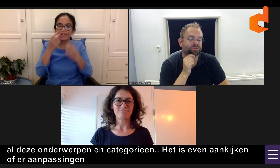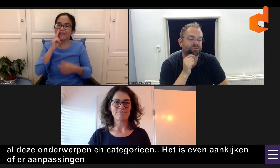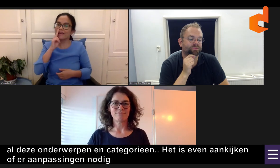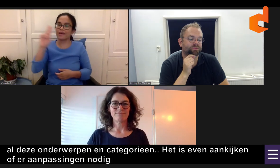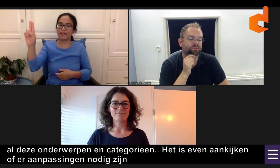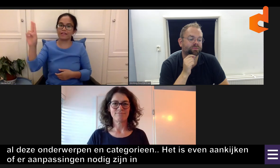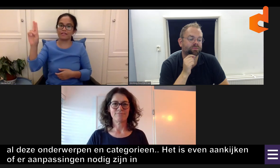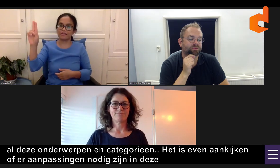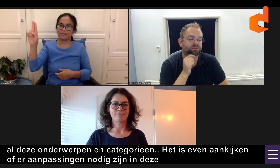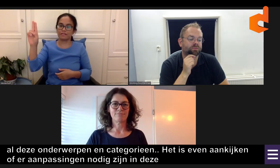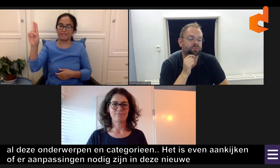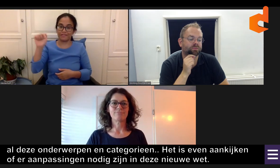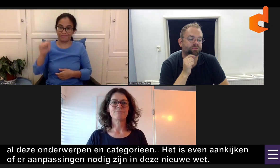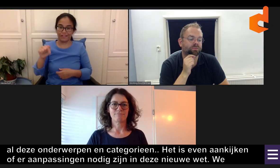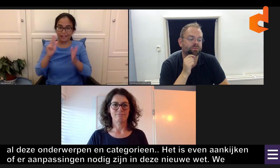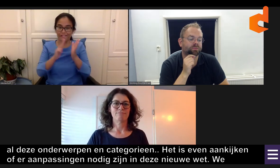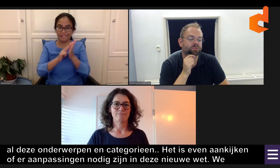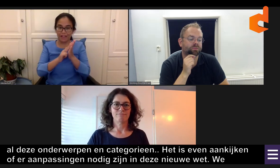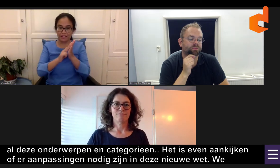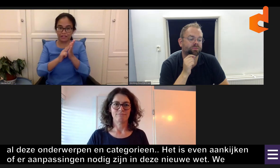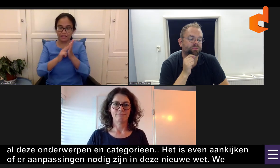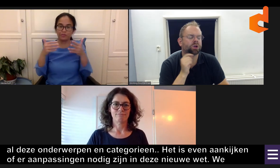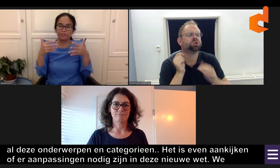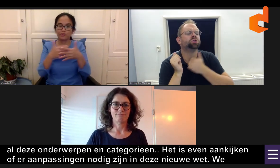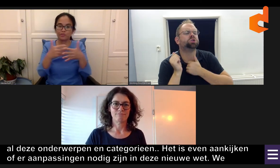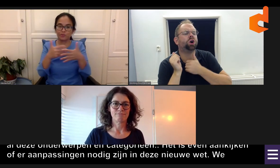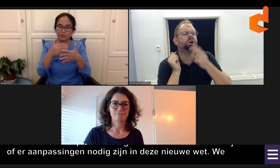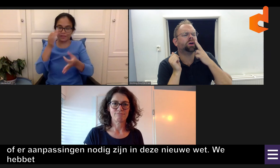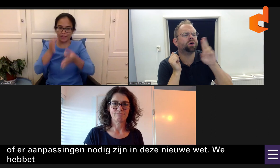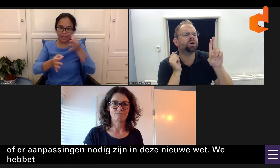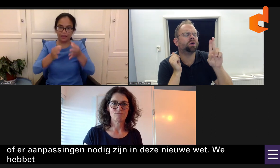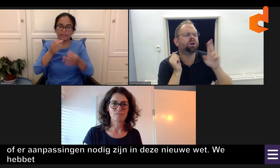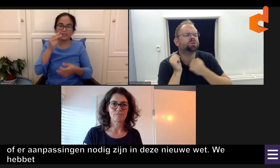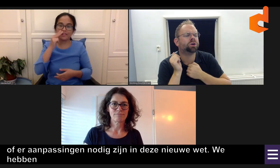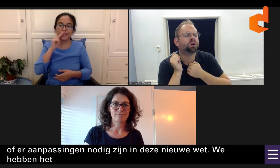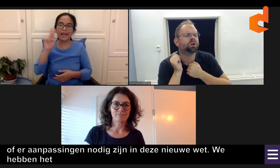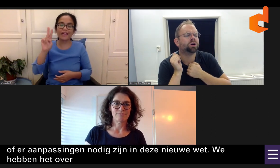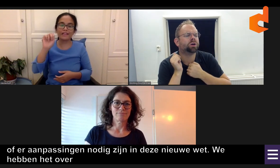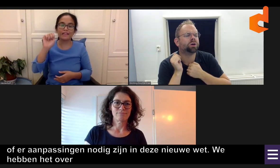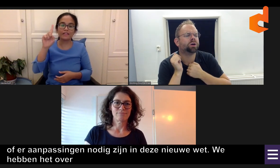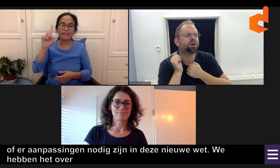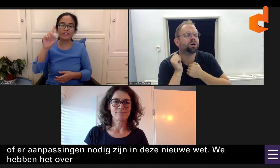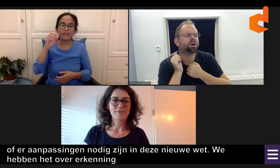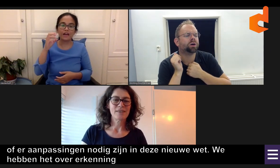We hebben het vorige keer natuurlijk al gehad over erkenning, die in deze wet natuurlijk komt te staan.